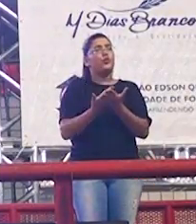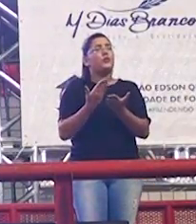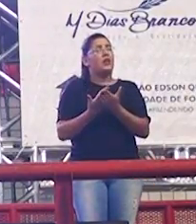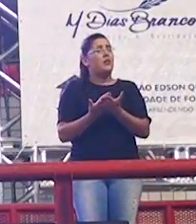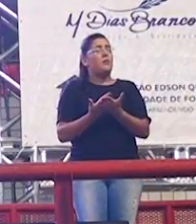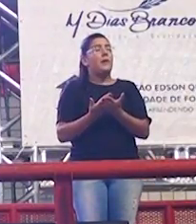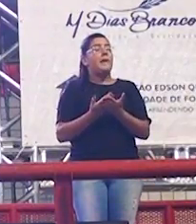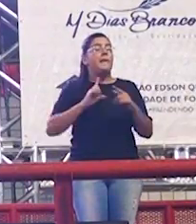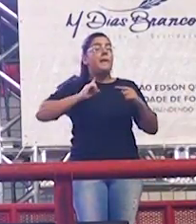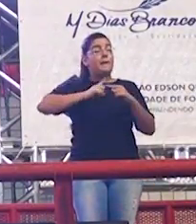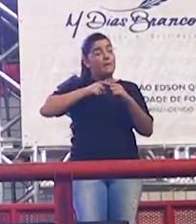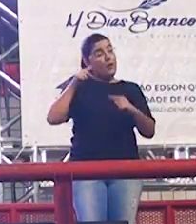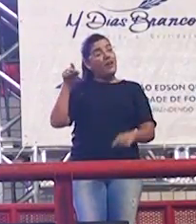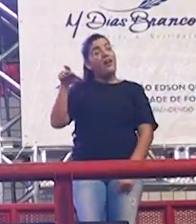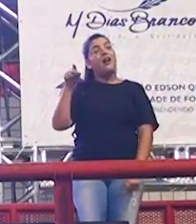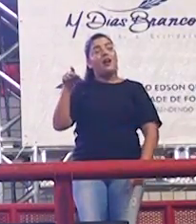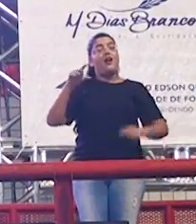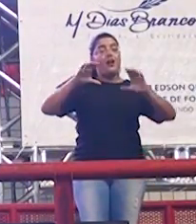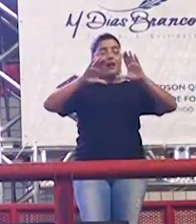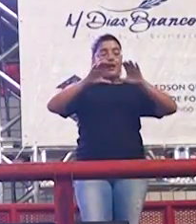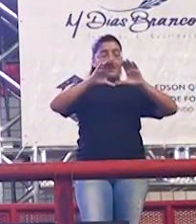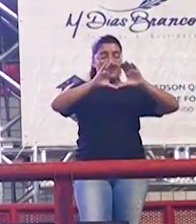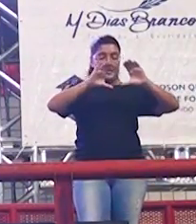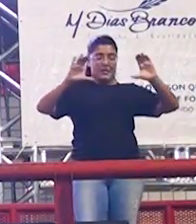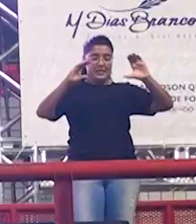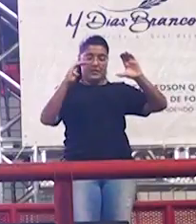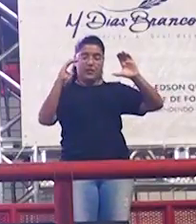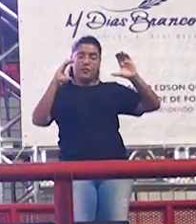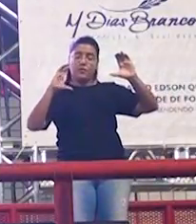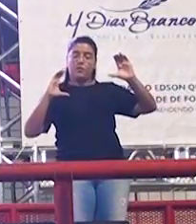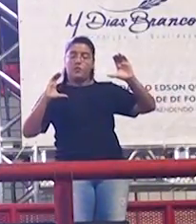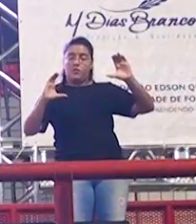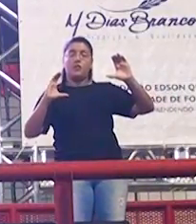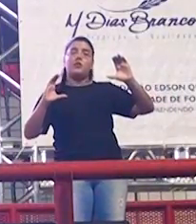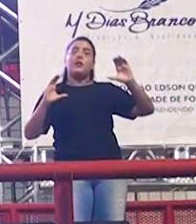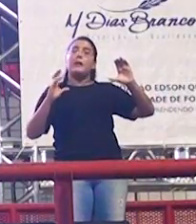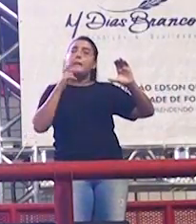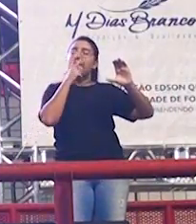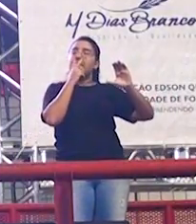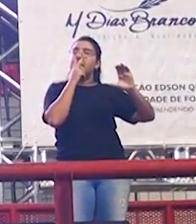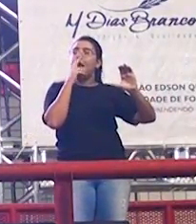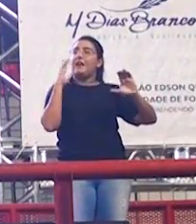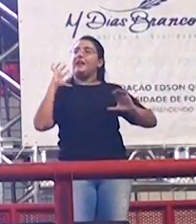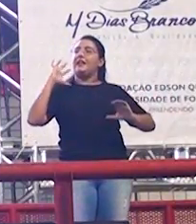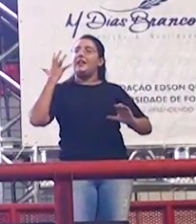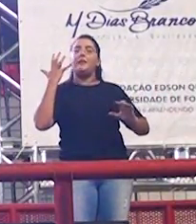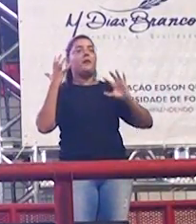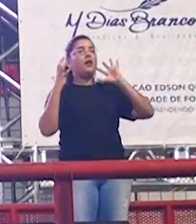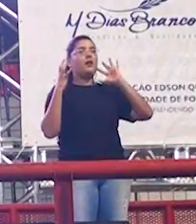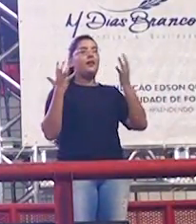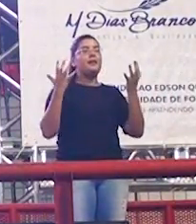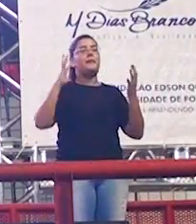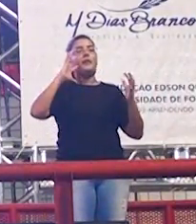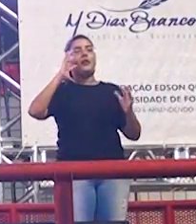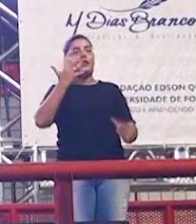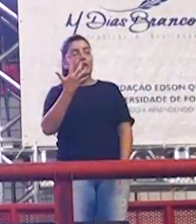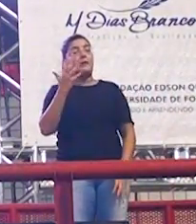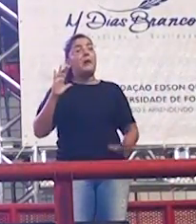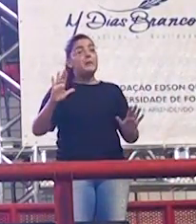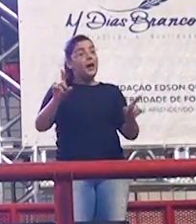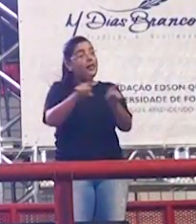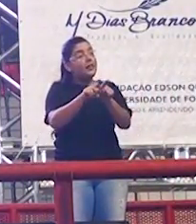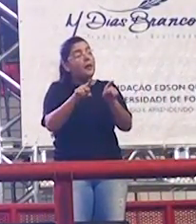climatologia? Porque é na troposfera que os fenômenos meteorológicos, mas também